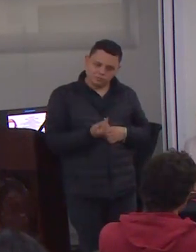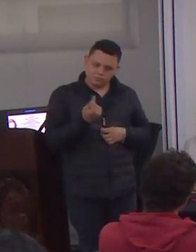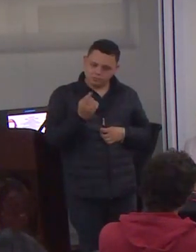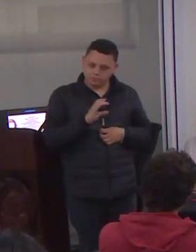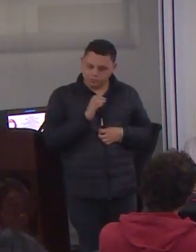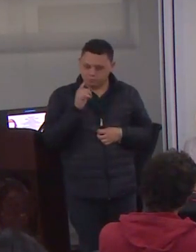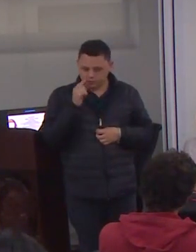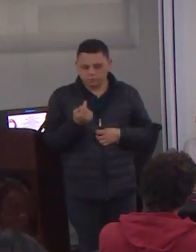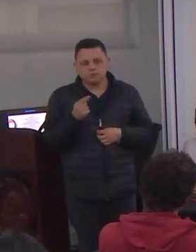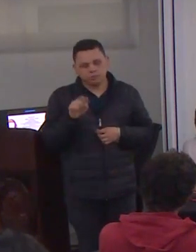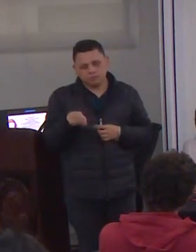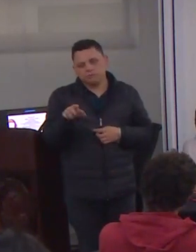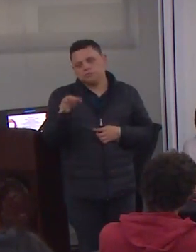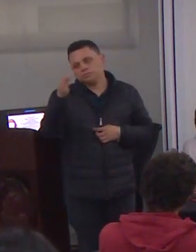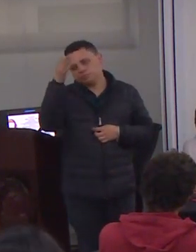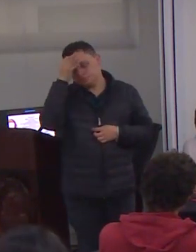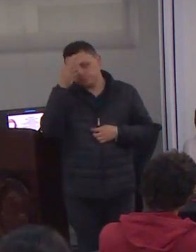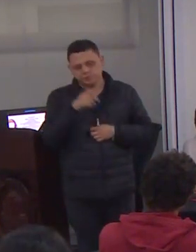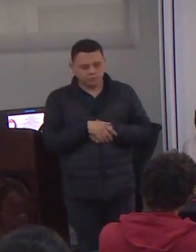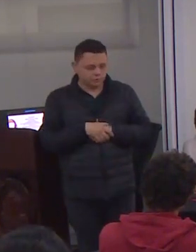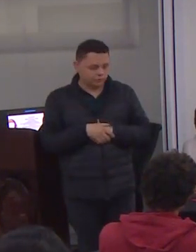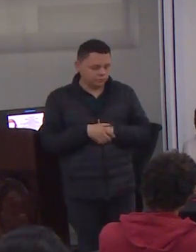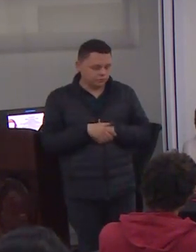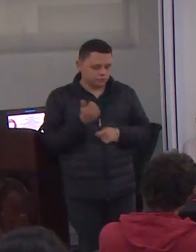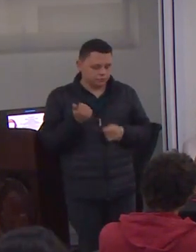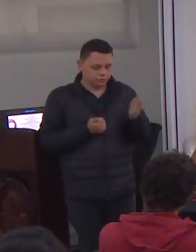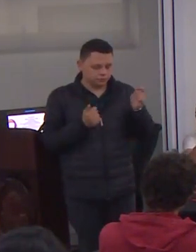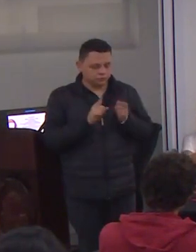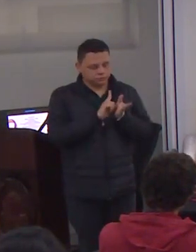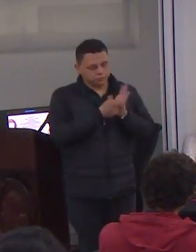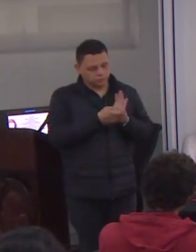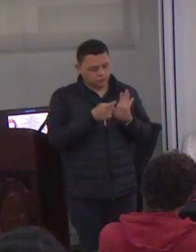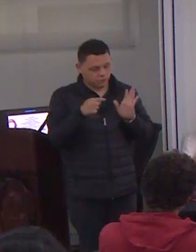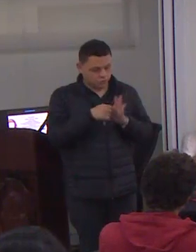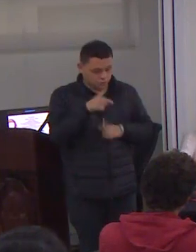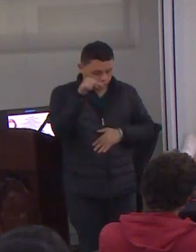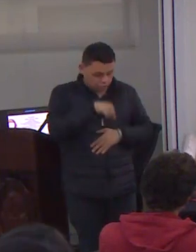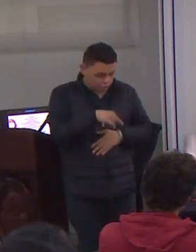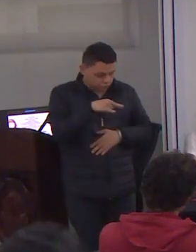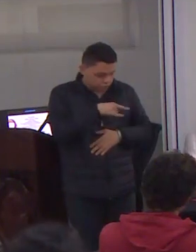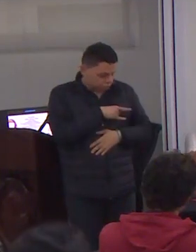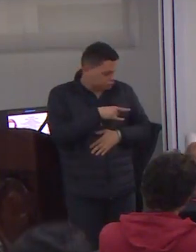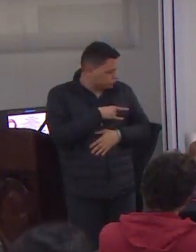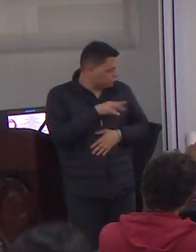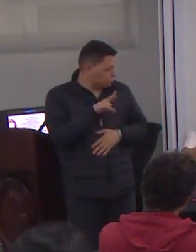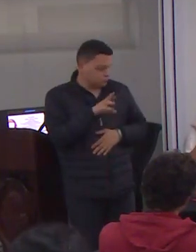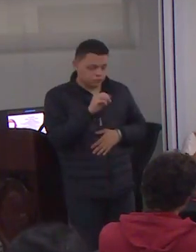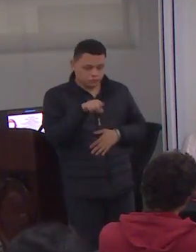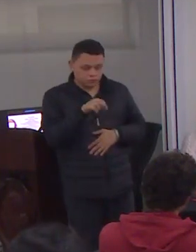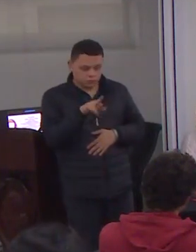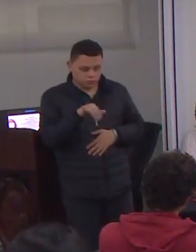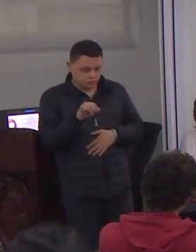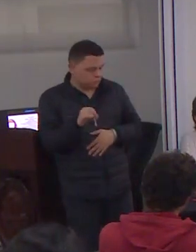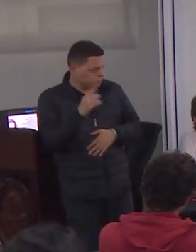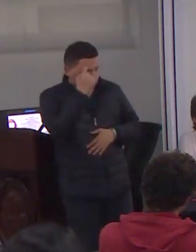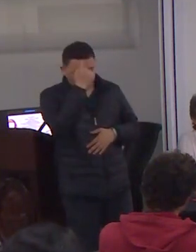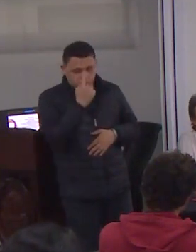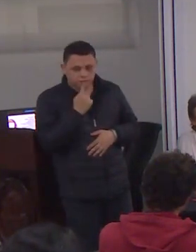nosotros también tenemos que tener en cuenta la gran mayoría de electivas que ofrece esta universidad la universidad Rosario con su perfil